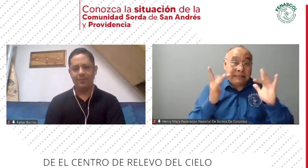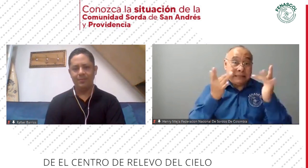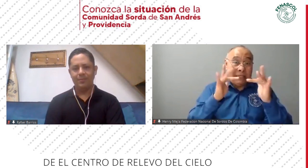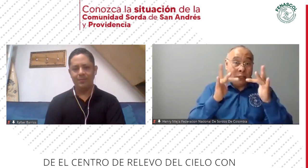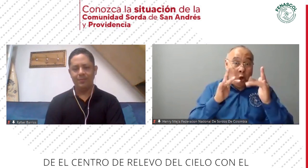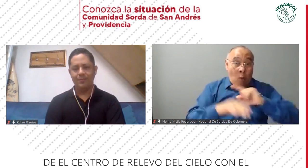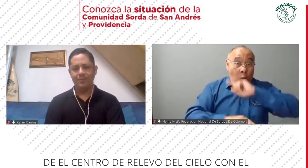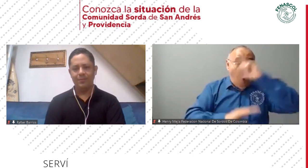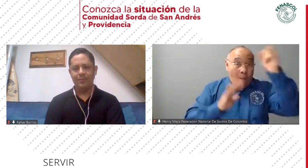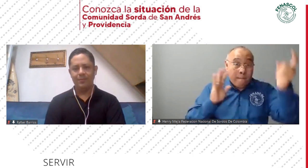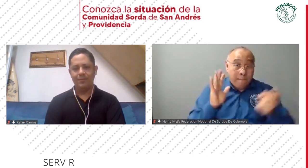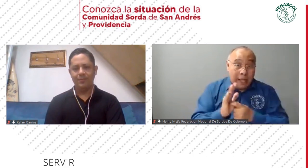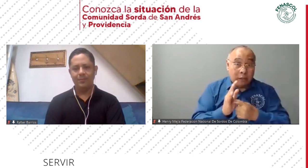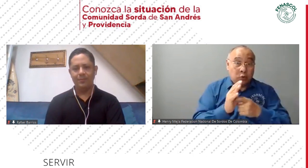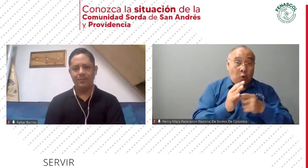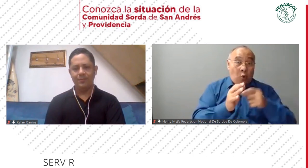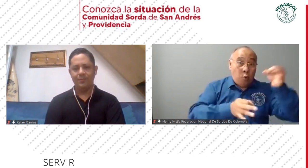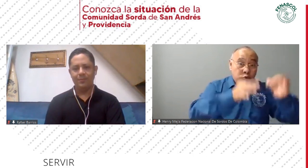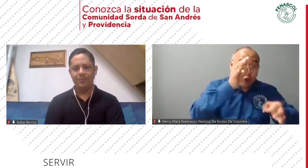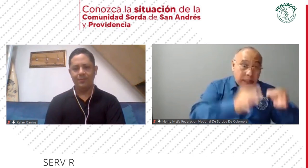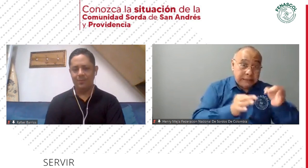o con el servir